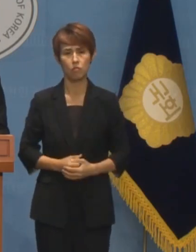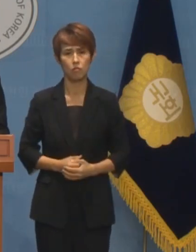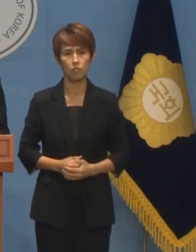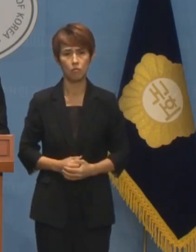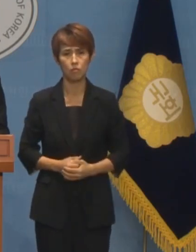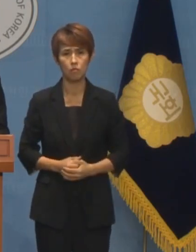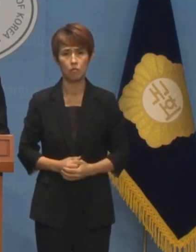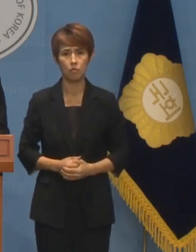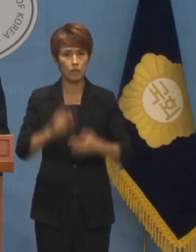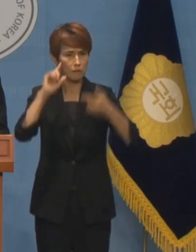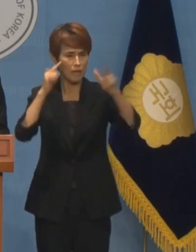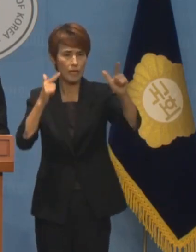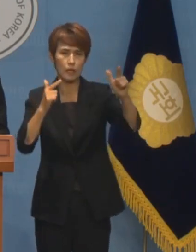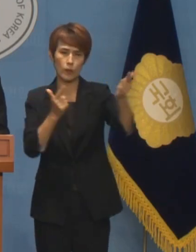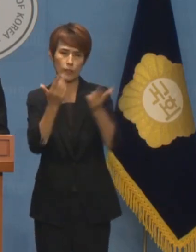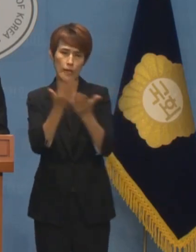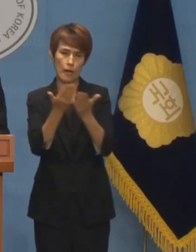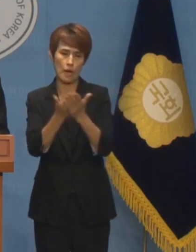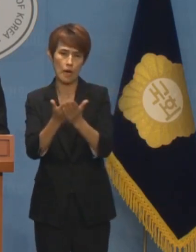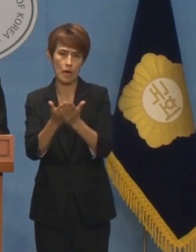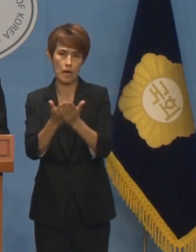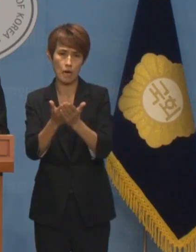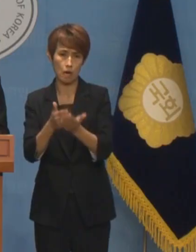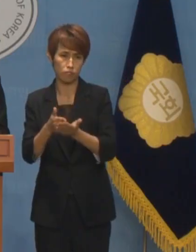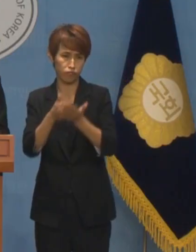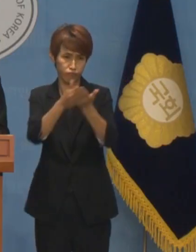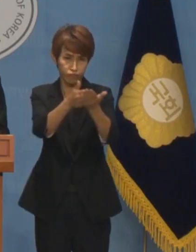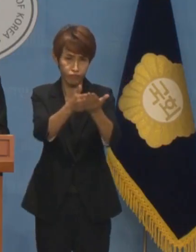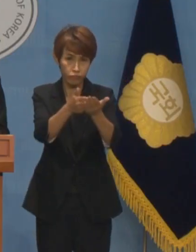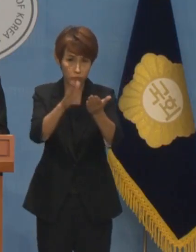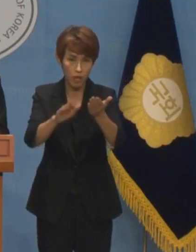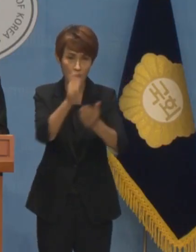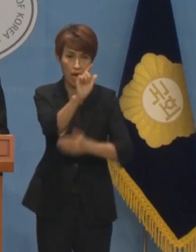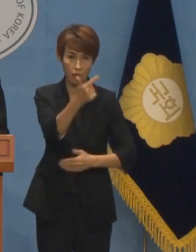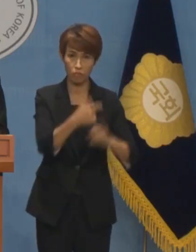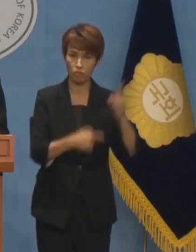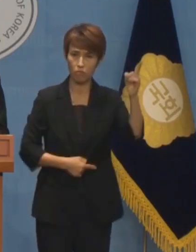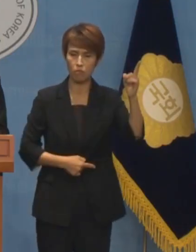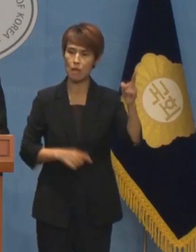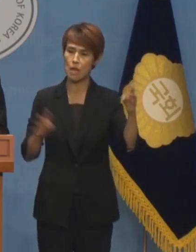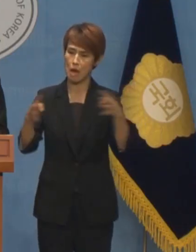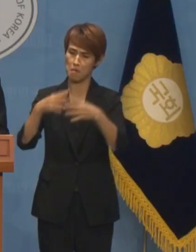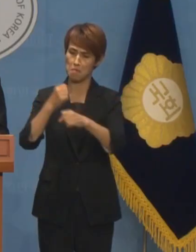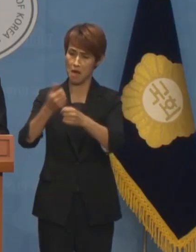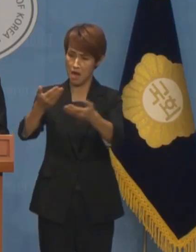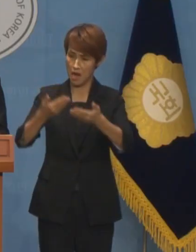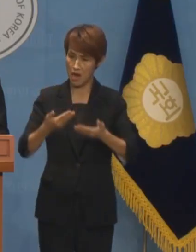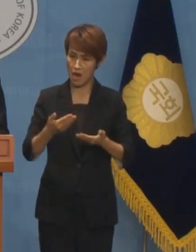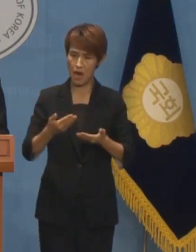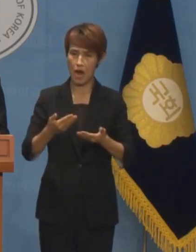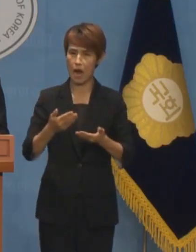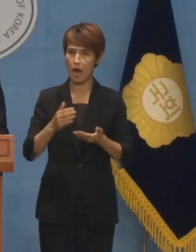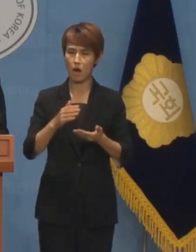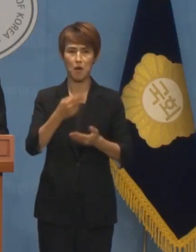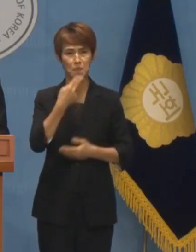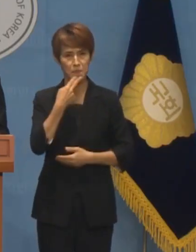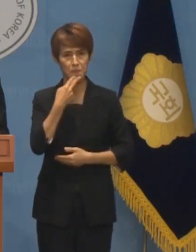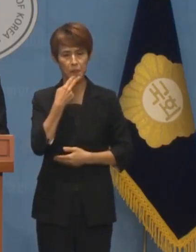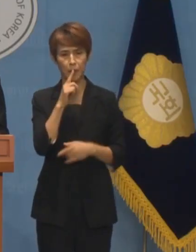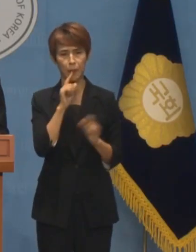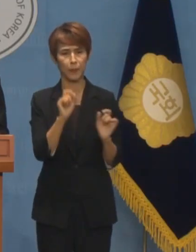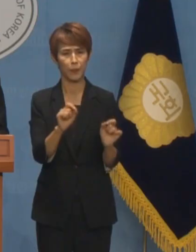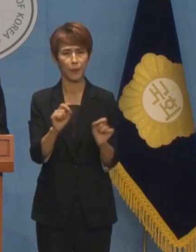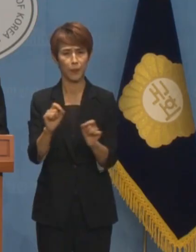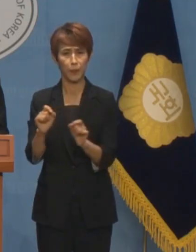당시 이견을 조율해달라는 여야 의원들의 요청에도 한동훈 장관은 합의안을 만들어 오지 않고 차일피일 미루다